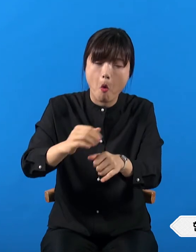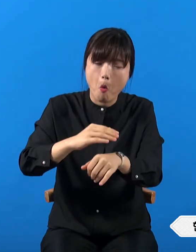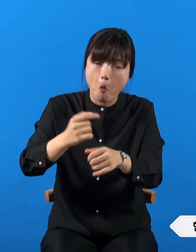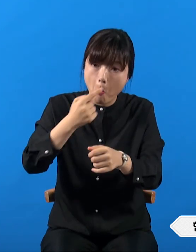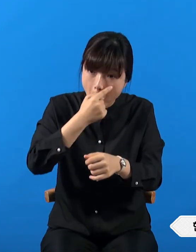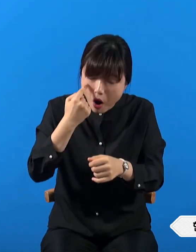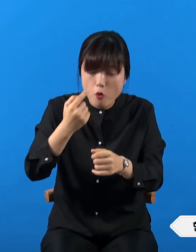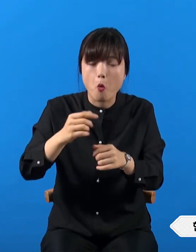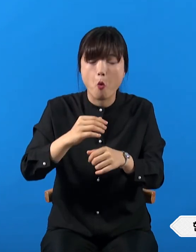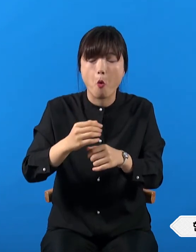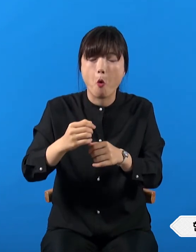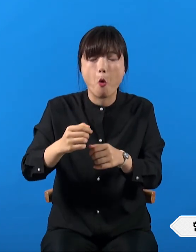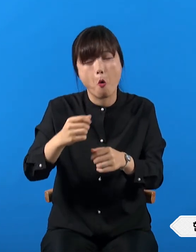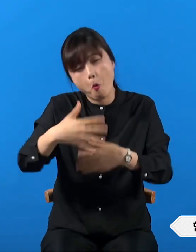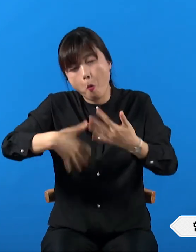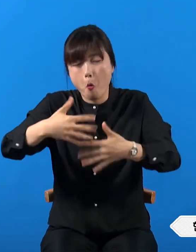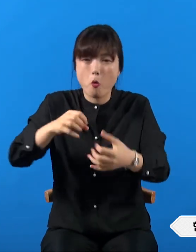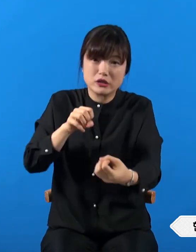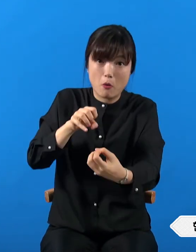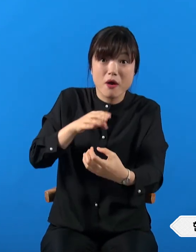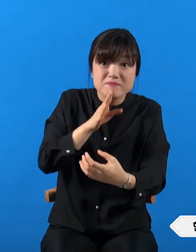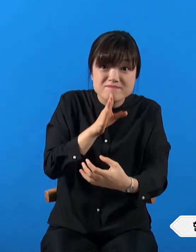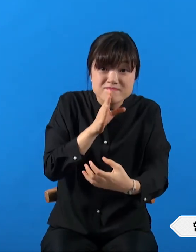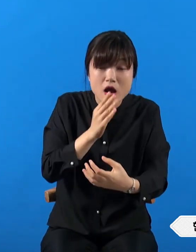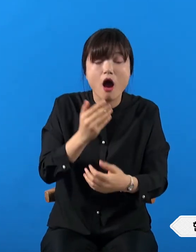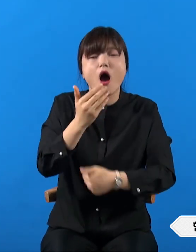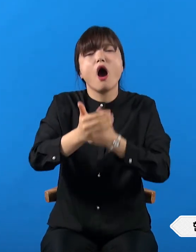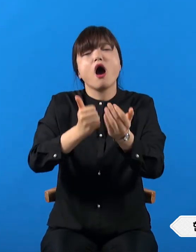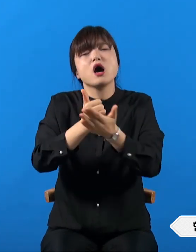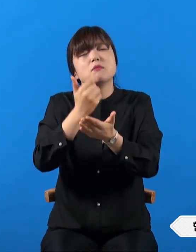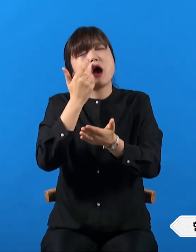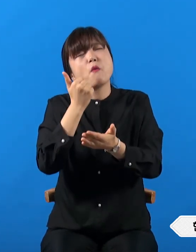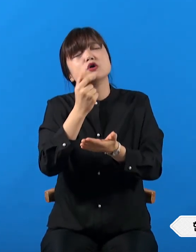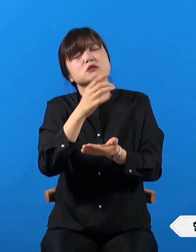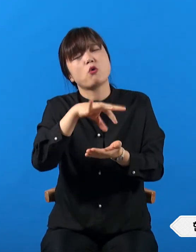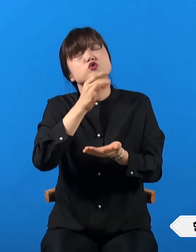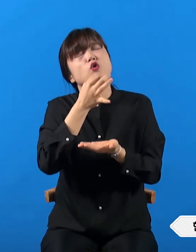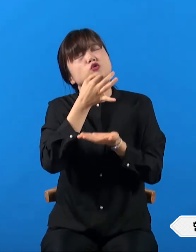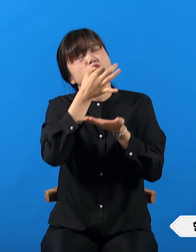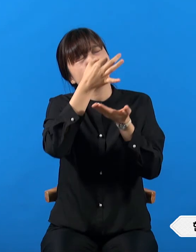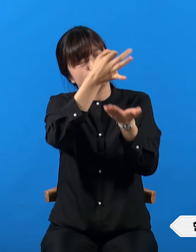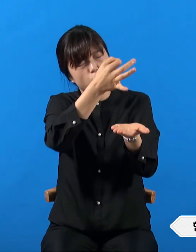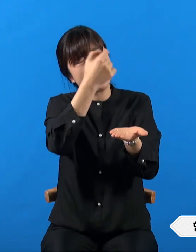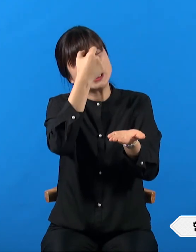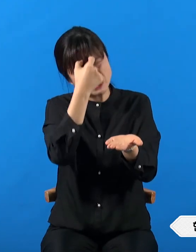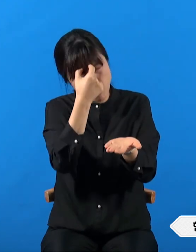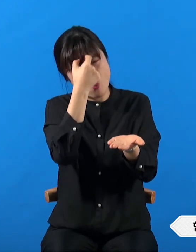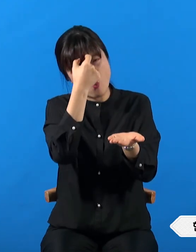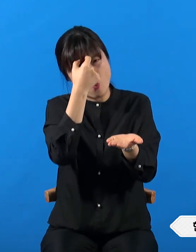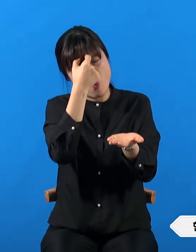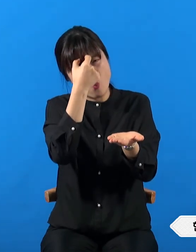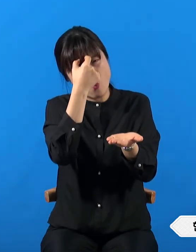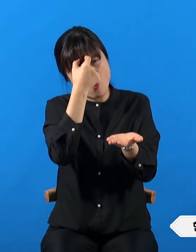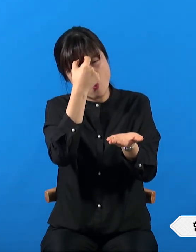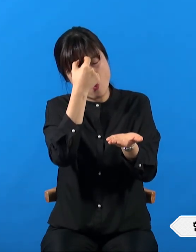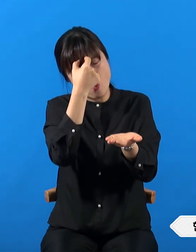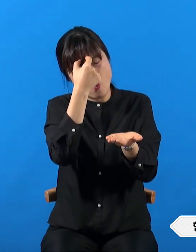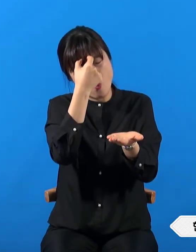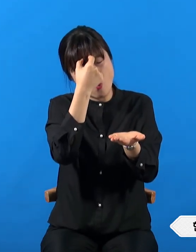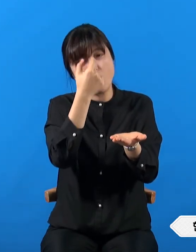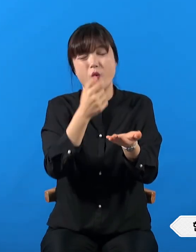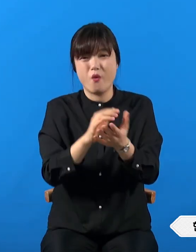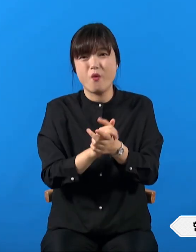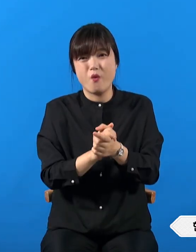대화가 시작됩니다. 우리가 기도할 때도 하나님 아버지 먼저 부르고 그리고 이제 대화를